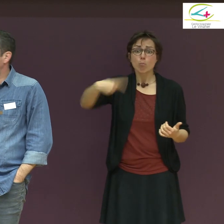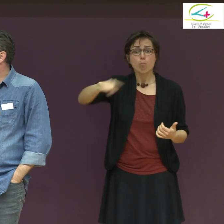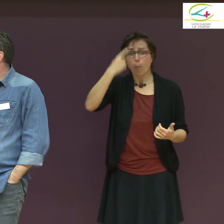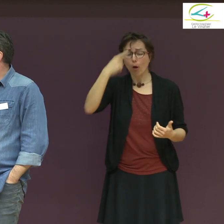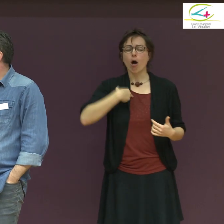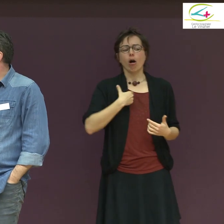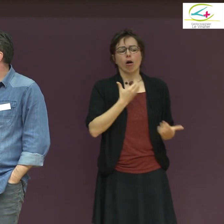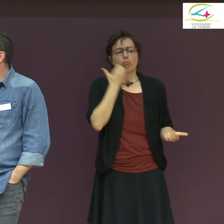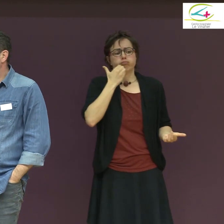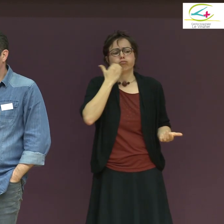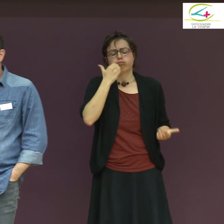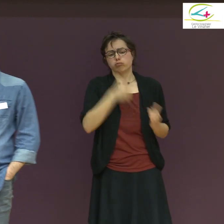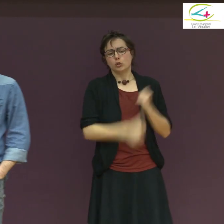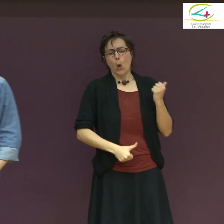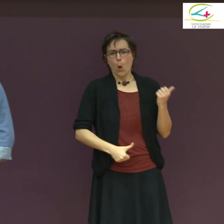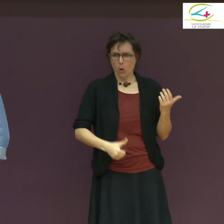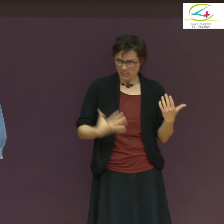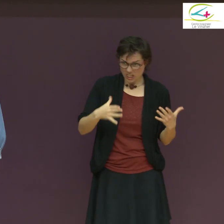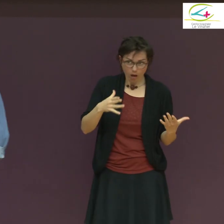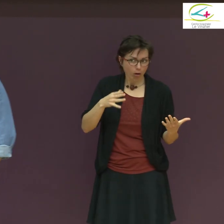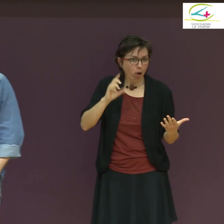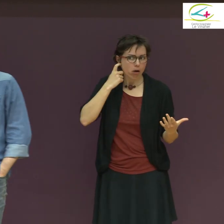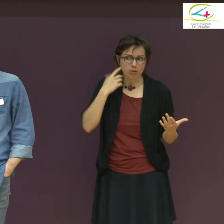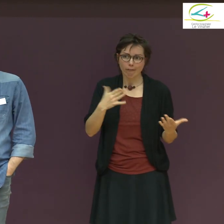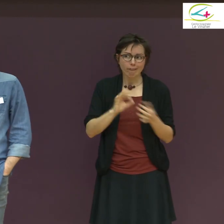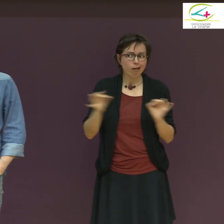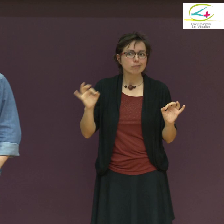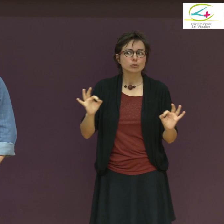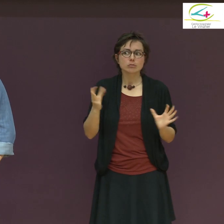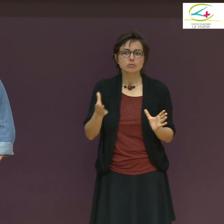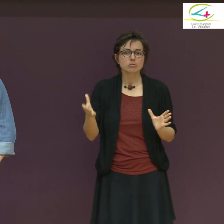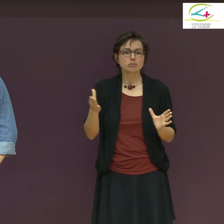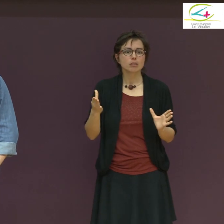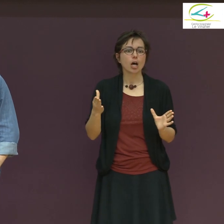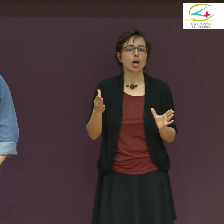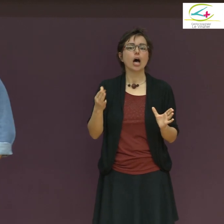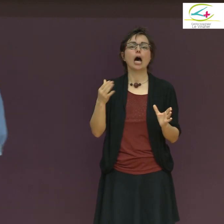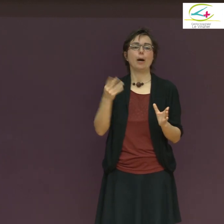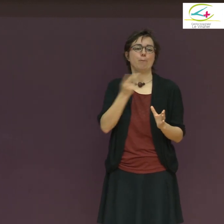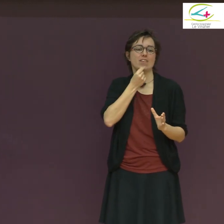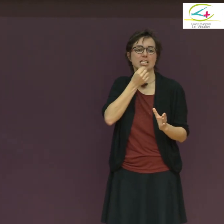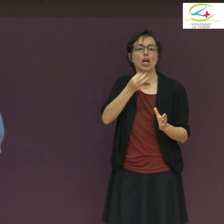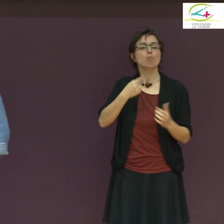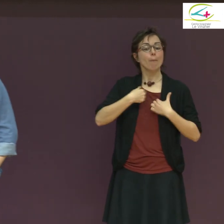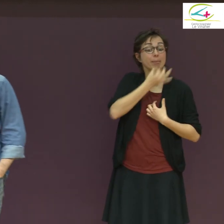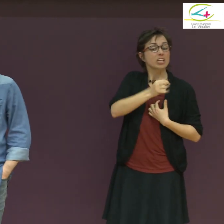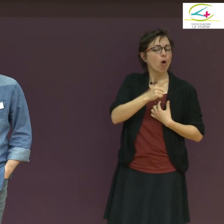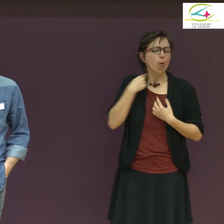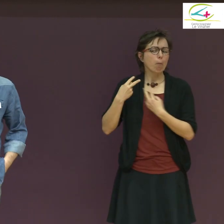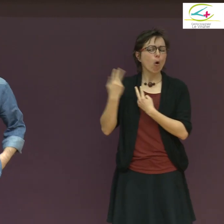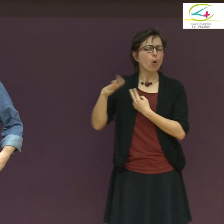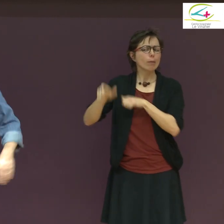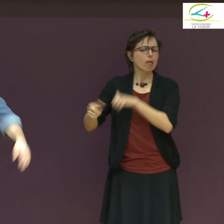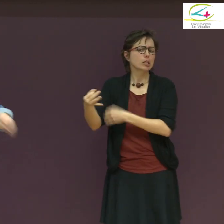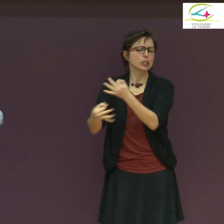Est-ce que c'est des choses que vous avez déjà entendues ? Ah, c'est plus facile quand c'est le voisin qui a des amis, pas vous, c'est les autres.